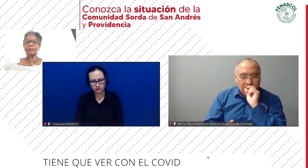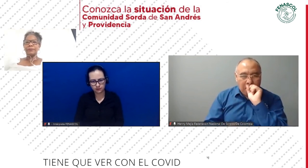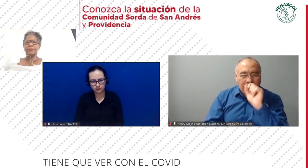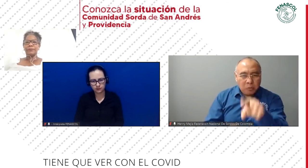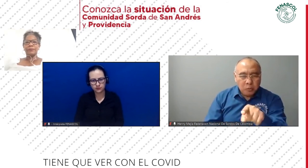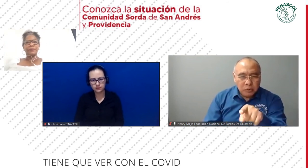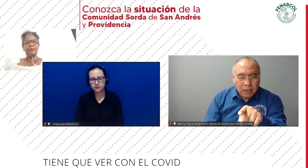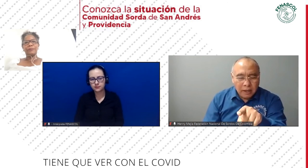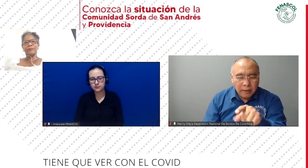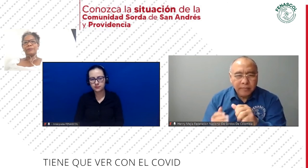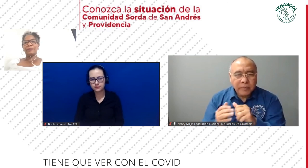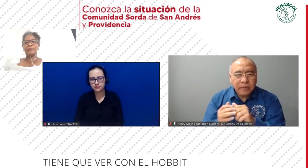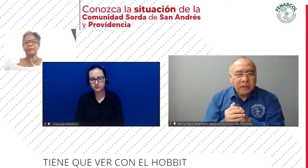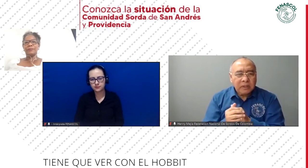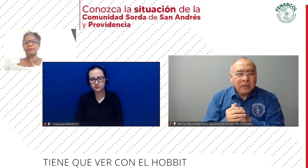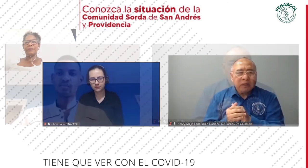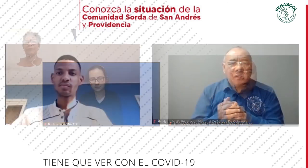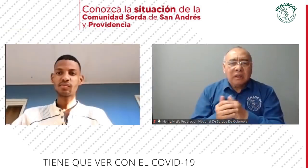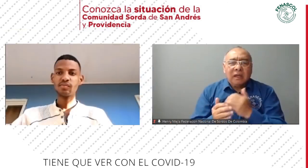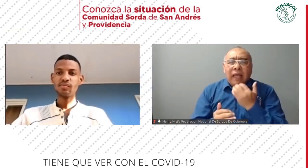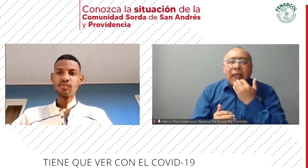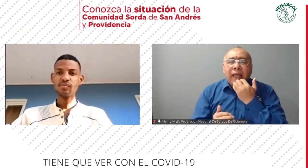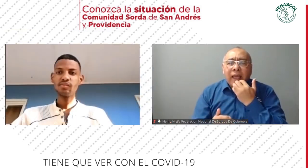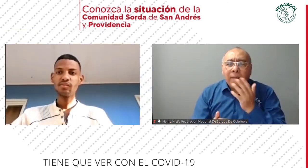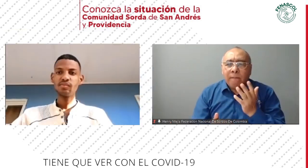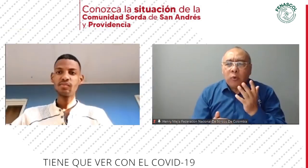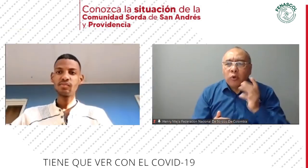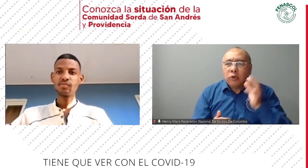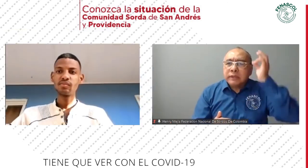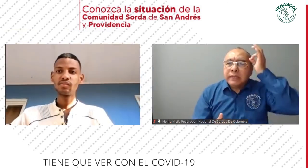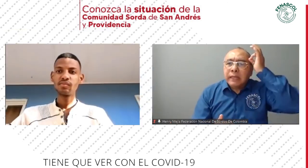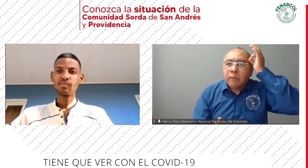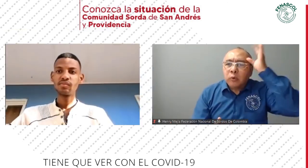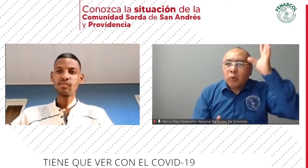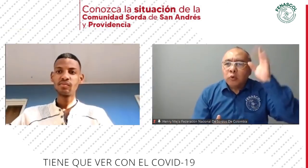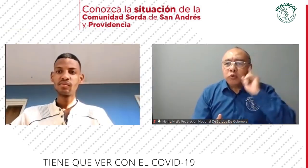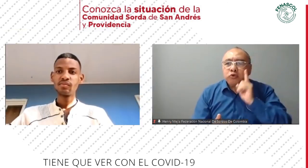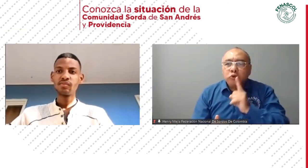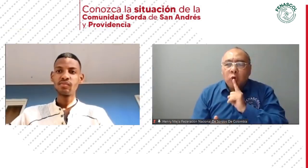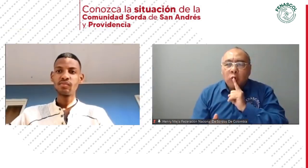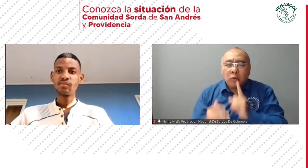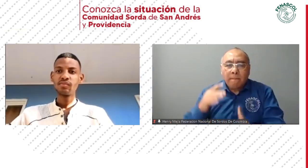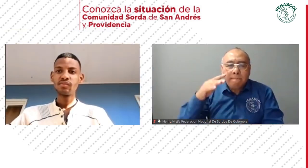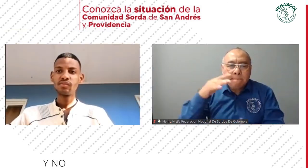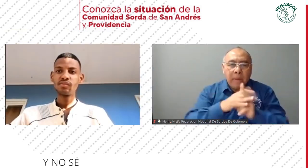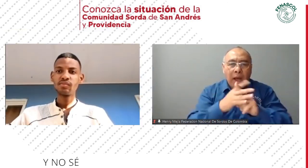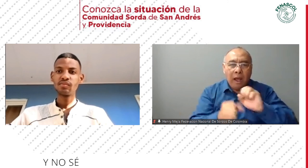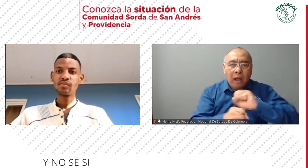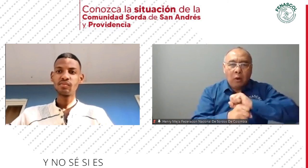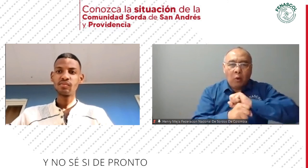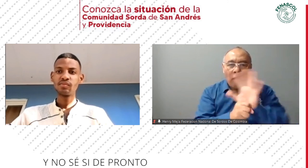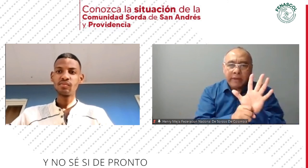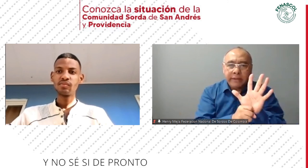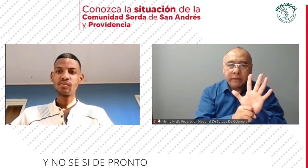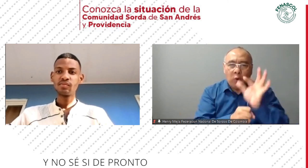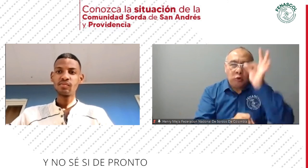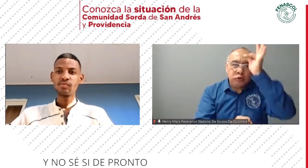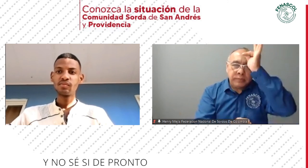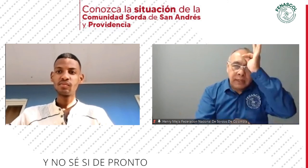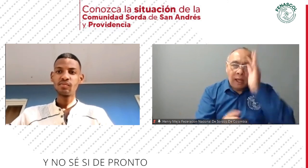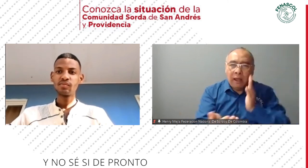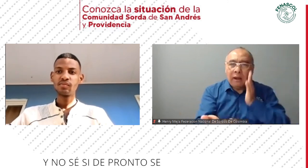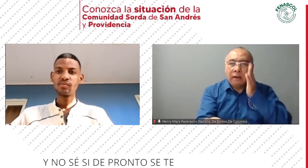y sant esta pregunta va para gyan no sé si de pronto